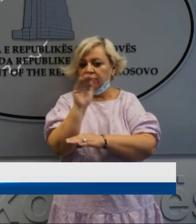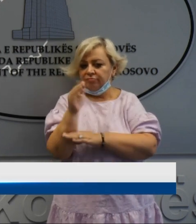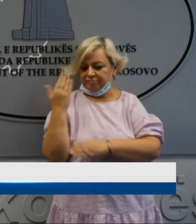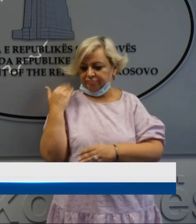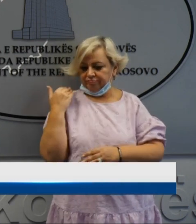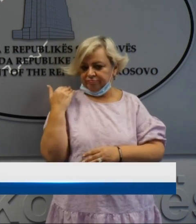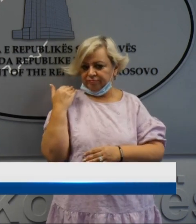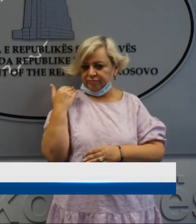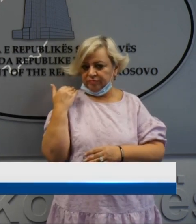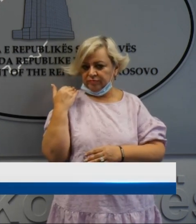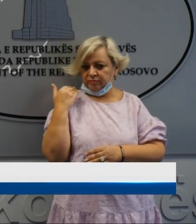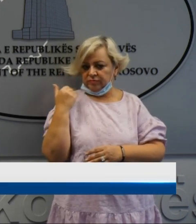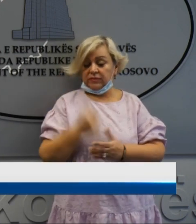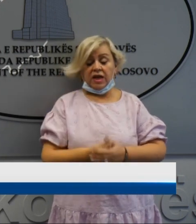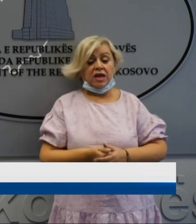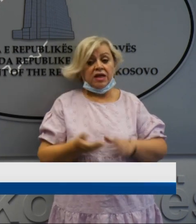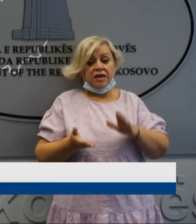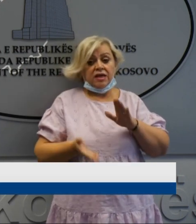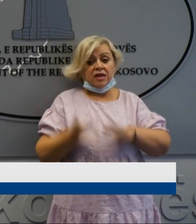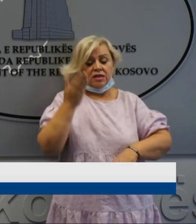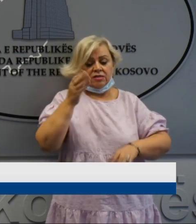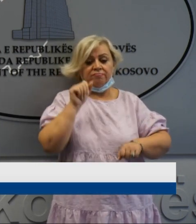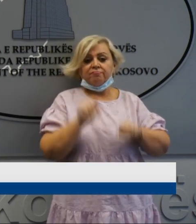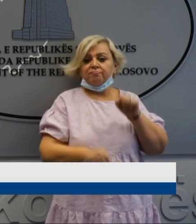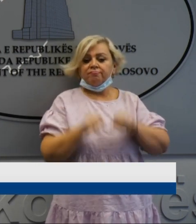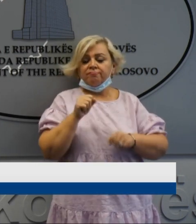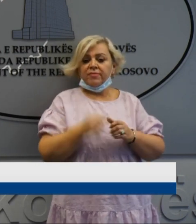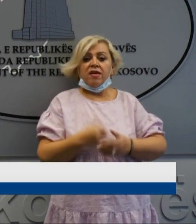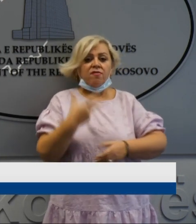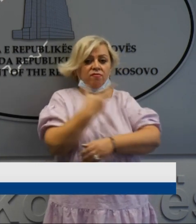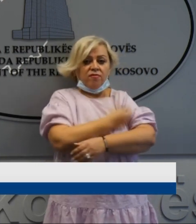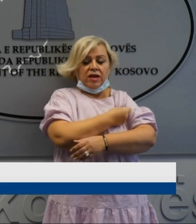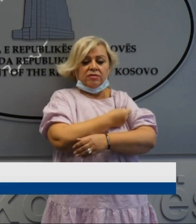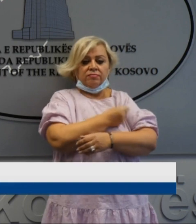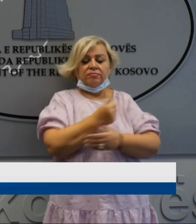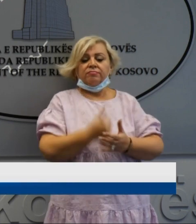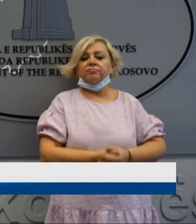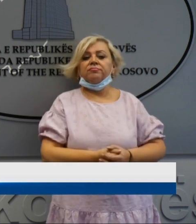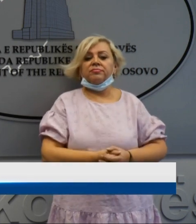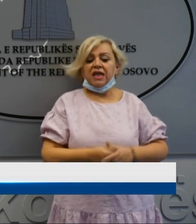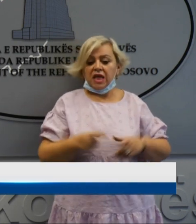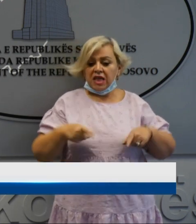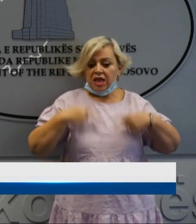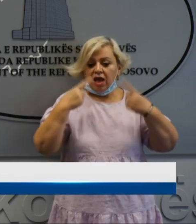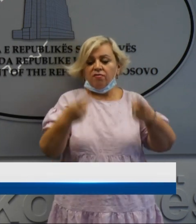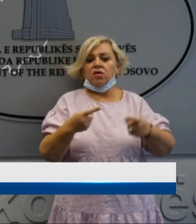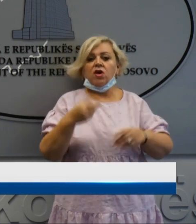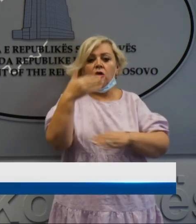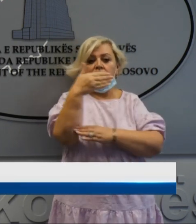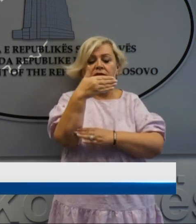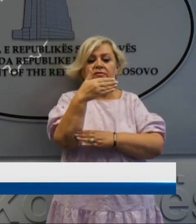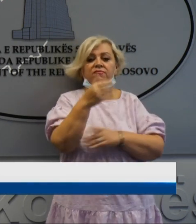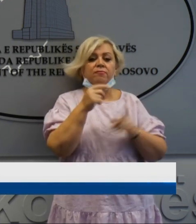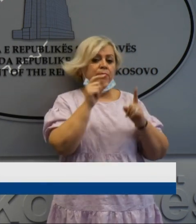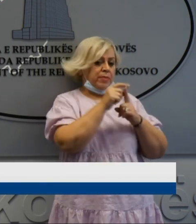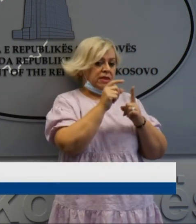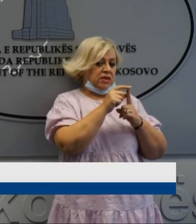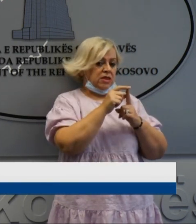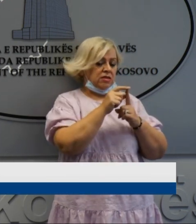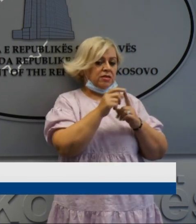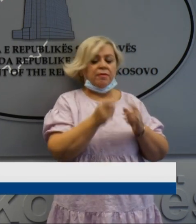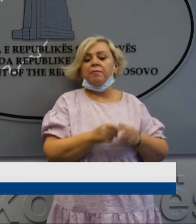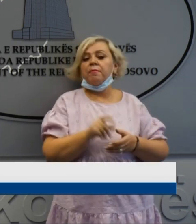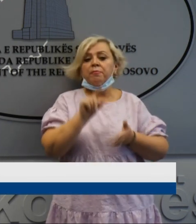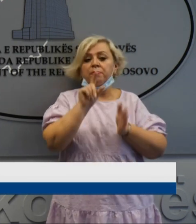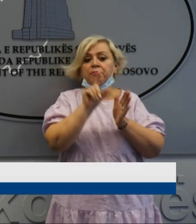edhe më herët, pas rritjes së kapaciteteve të vaksinimit, slotet javore të kompanisë Pfizer tani janë më